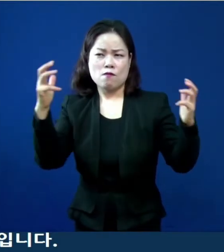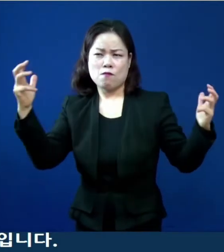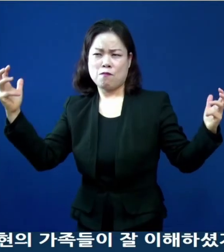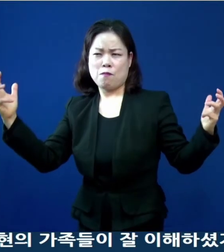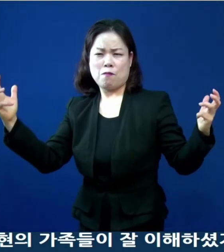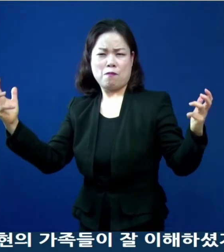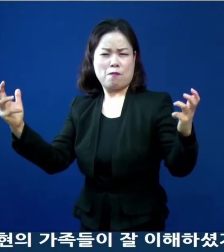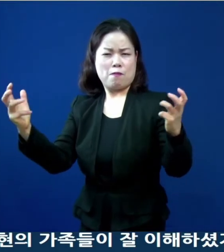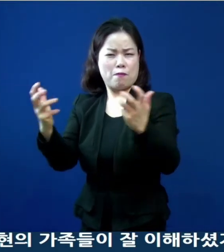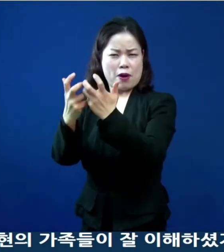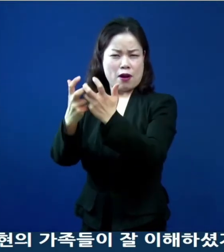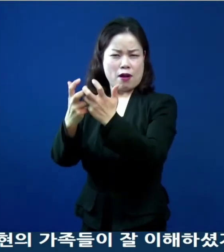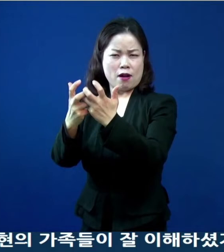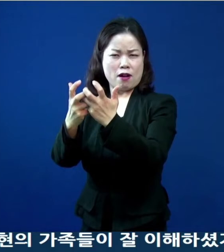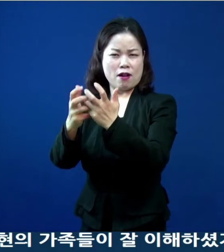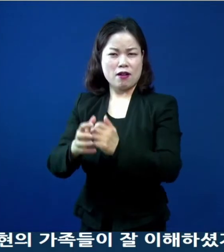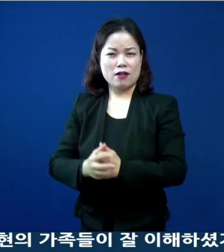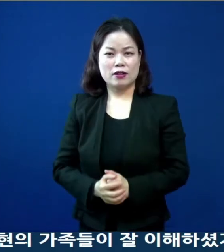충만하매.